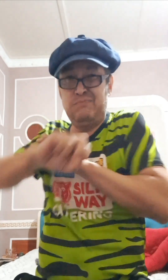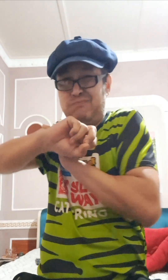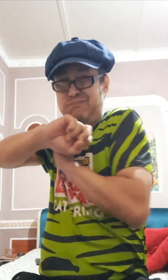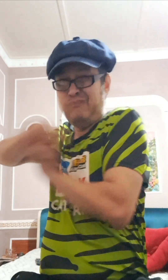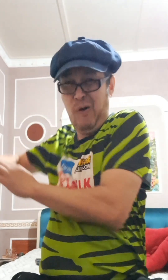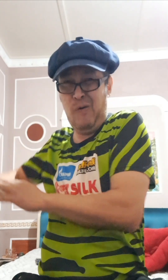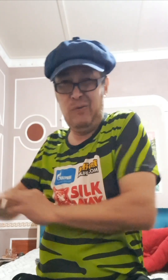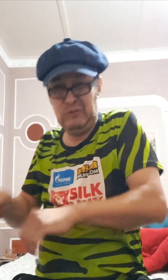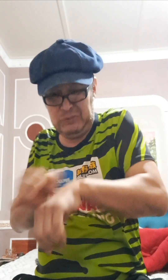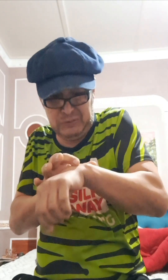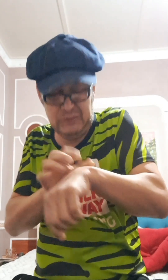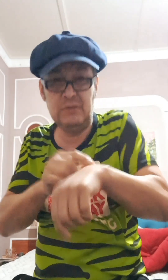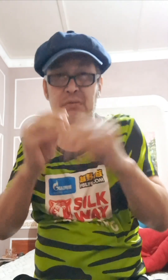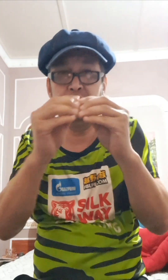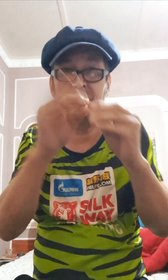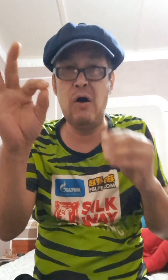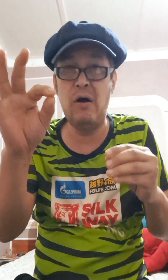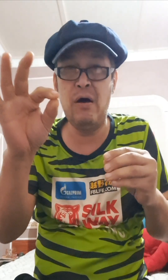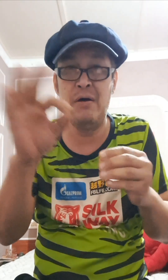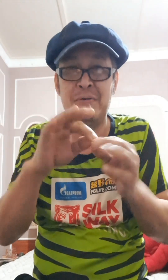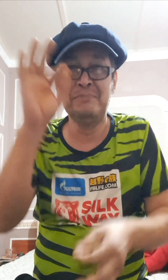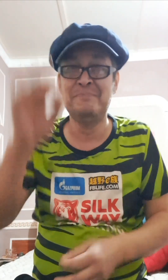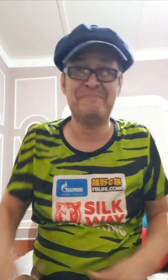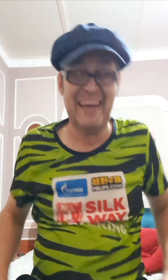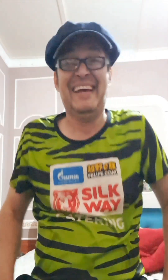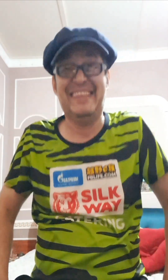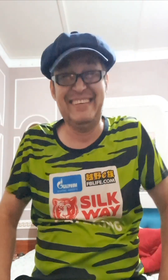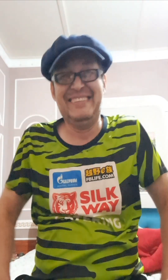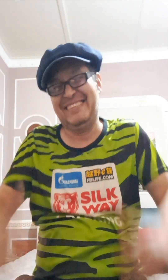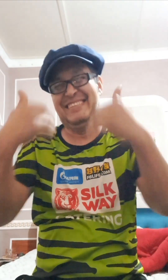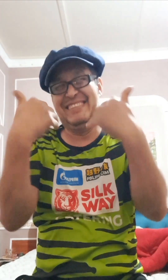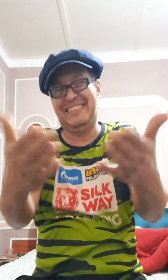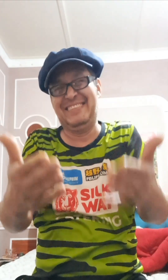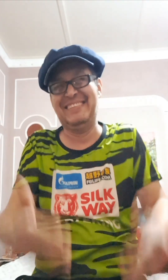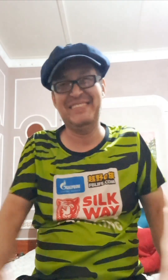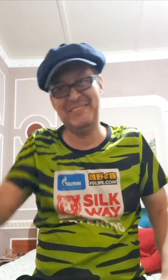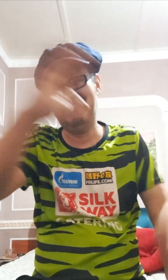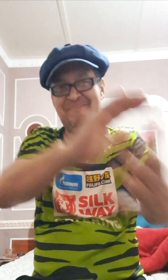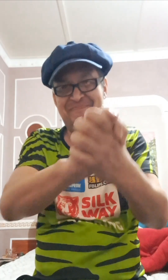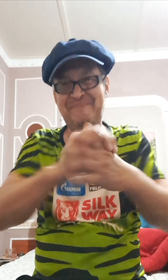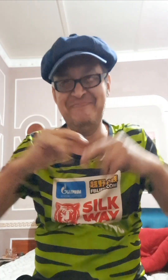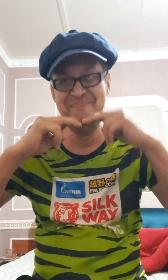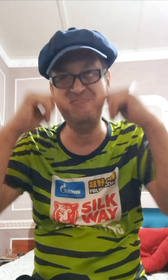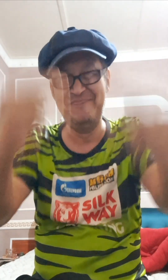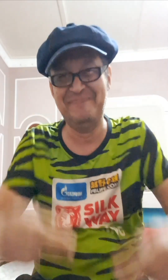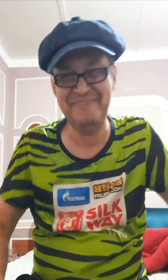levadura convierte los azúcares en alcohol y dióxido de carbono, lo que genera las burbujas en la superficie. Al cabo de